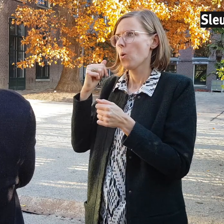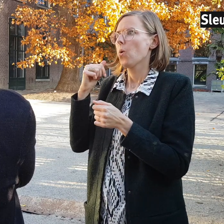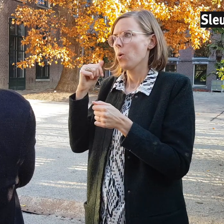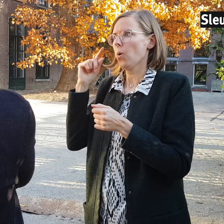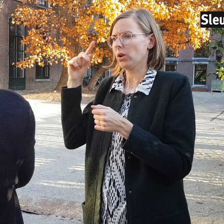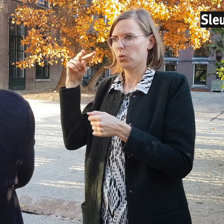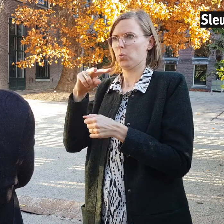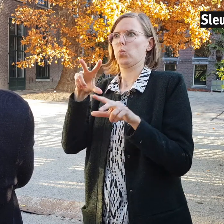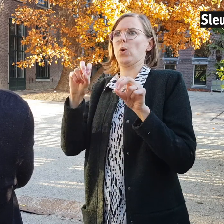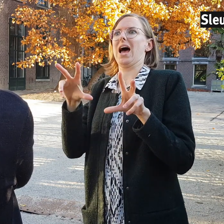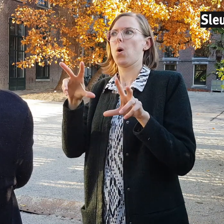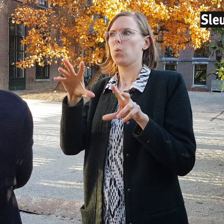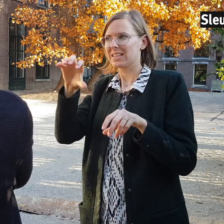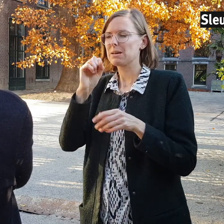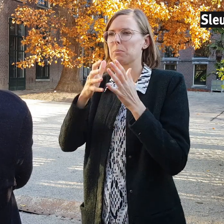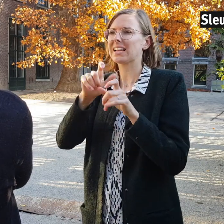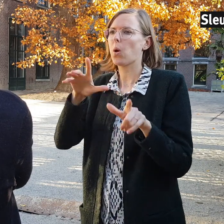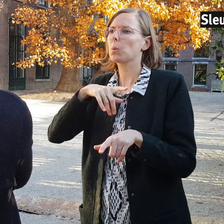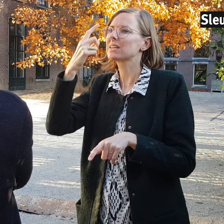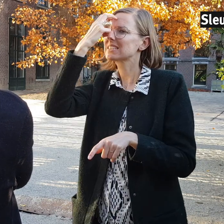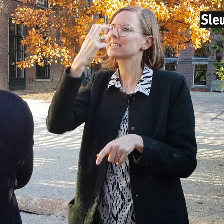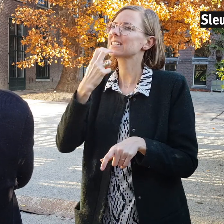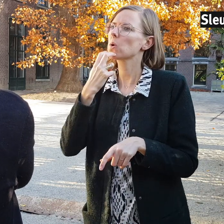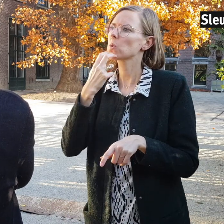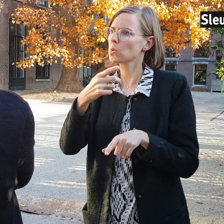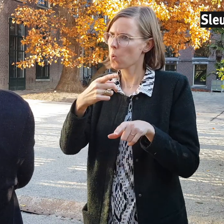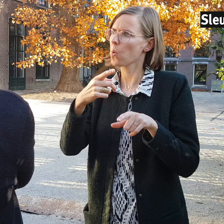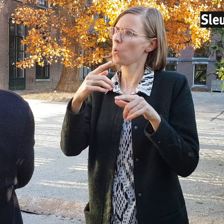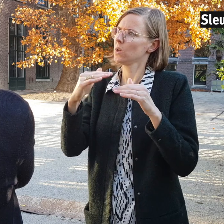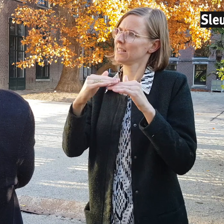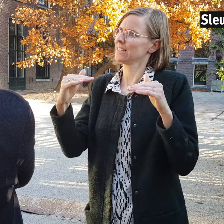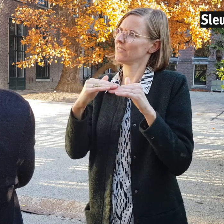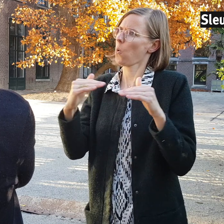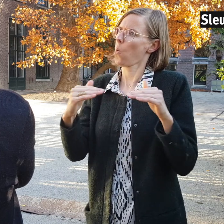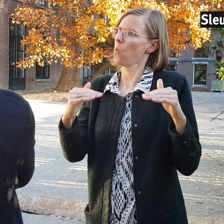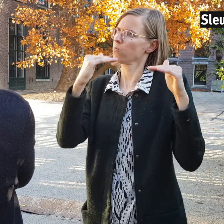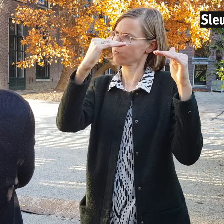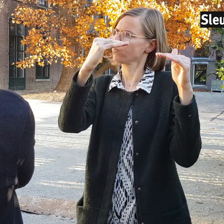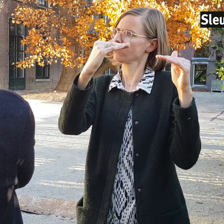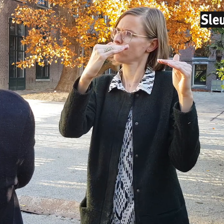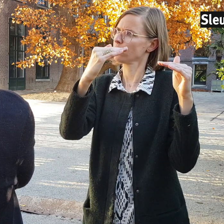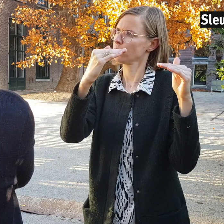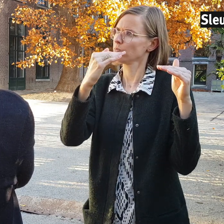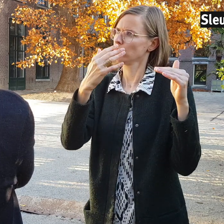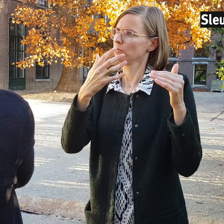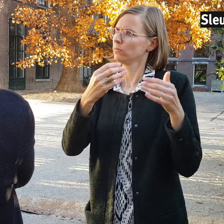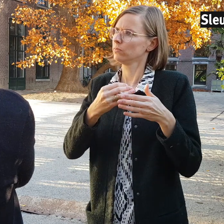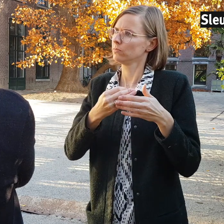een gedicht in gebarentaal betekent dat horende mensen de gebarentaal serieus